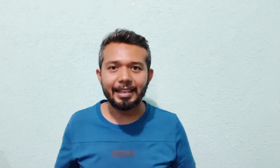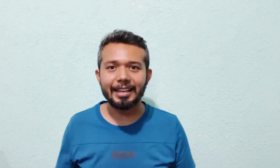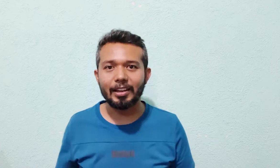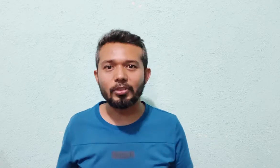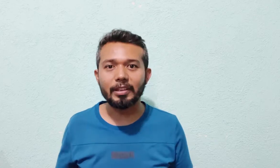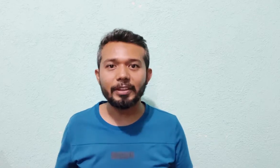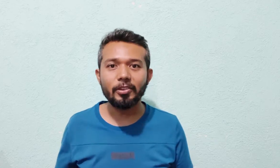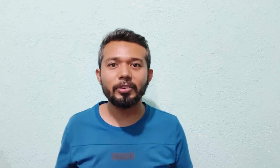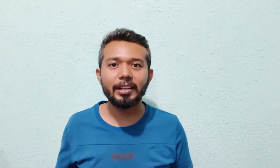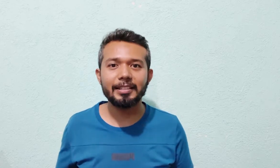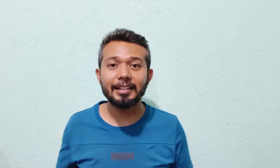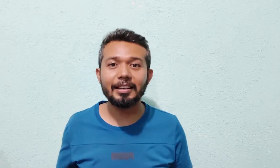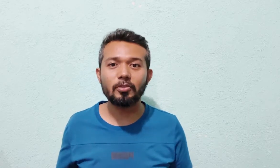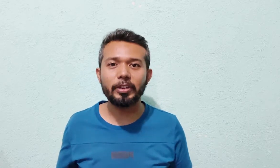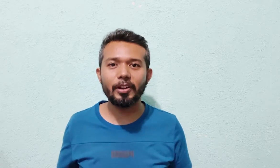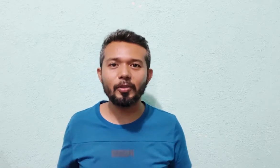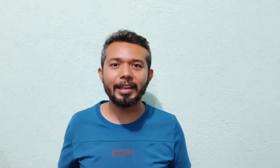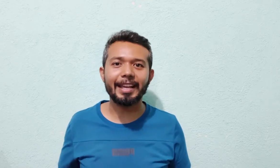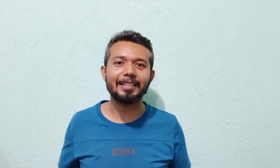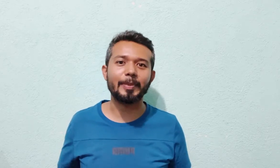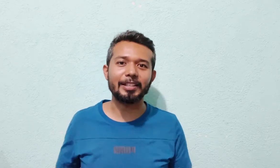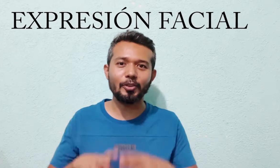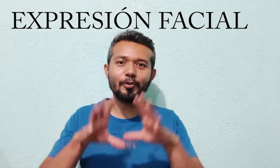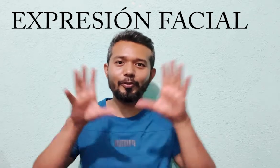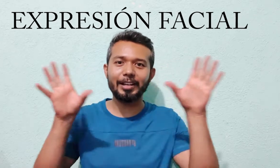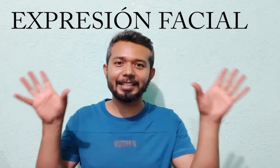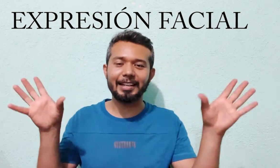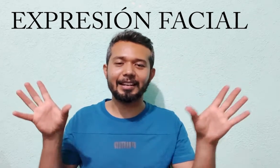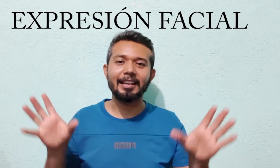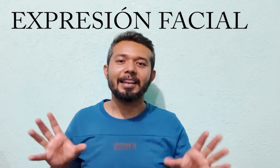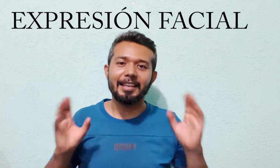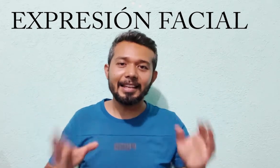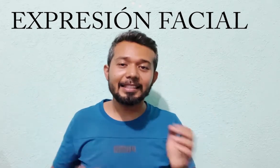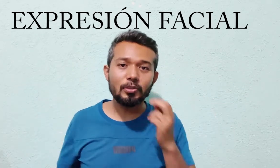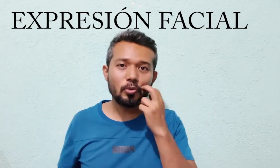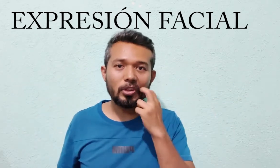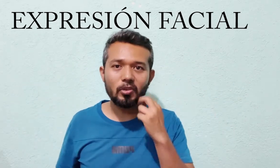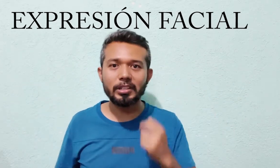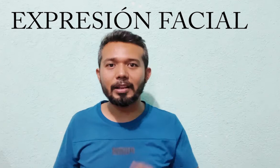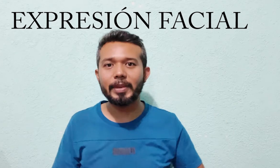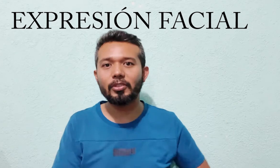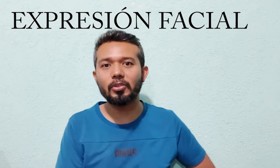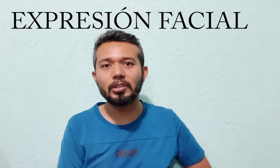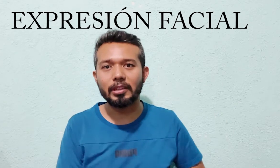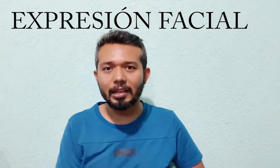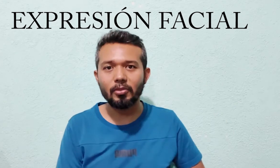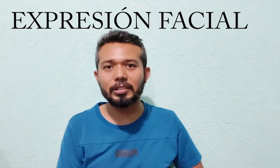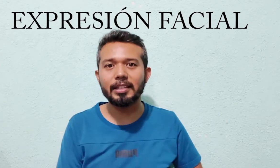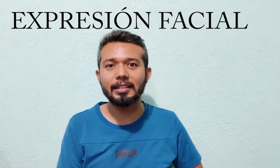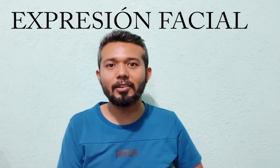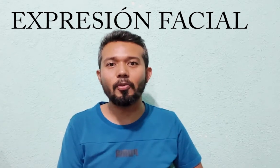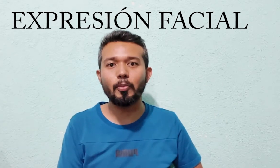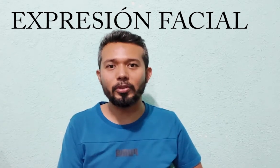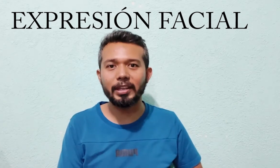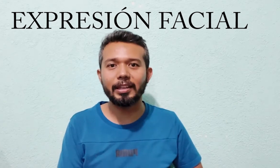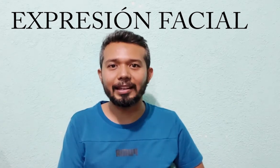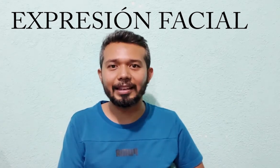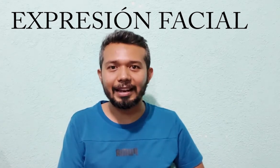Si han llegado a este video, quiere decir que escogieron expresión facial. Y este es uno de los elementos de los que se compone la lengua